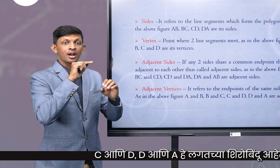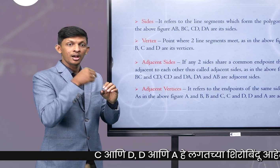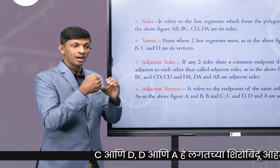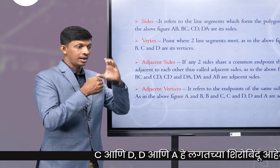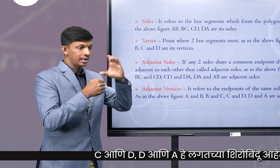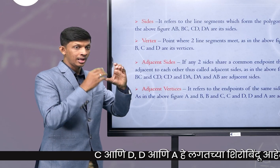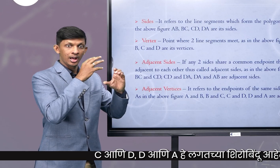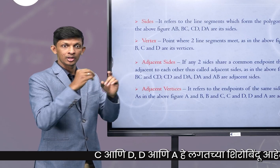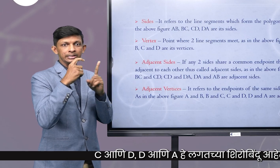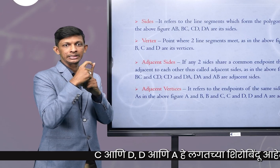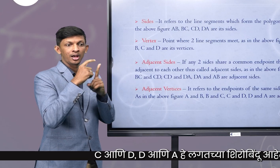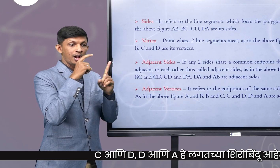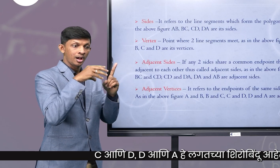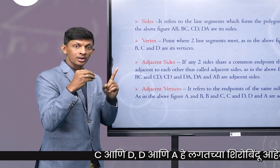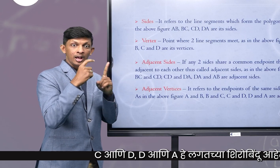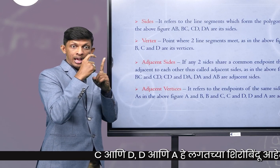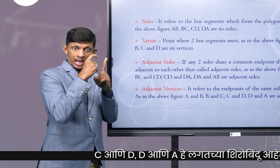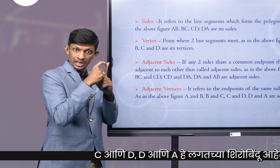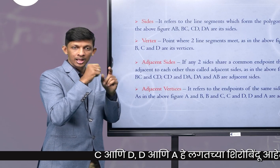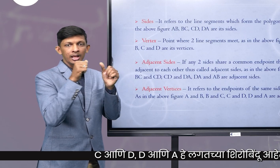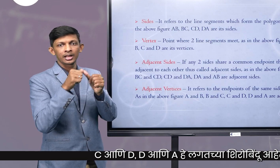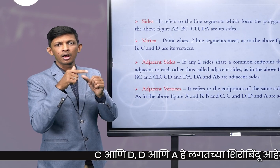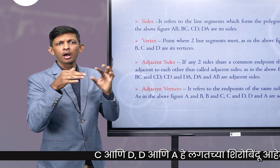C आणि D, D आणि हे लगतचे शिरोबिंदू आहेत.